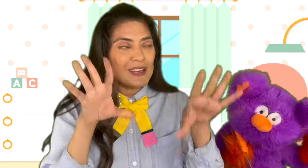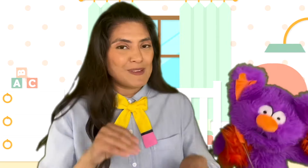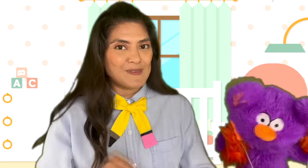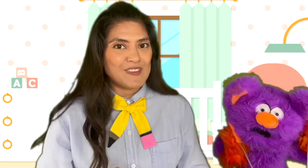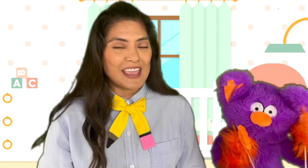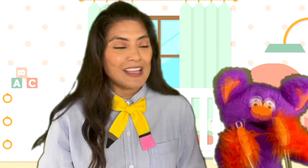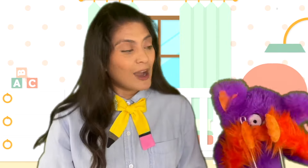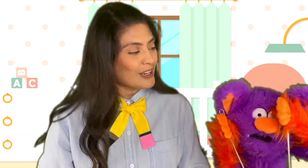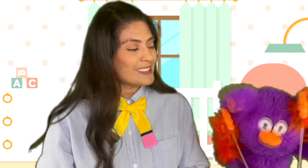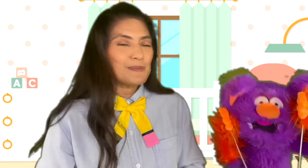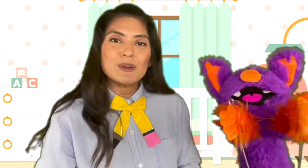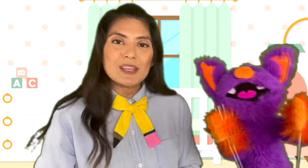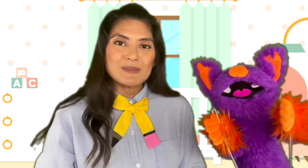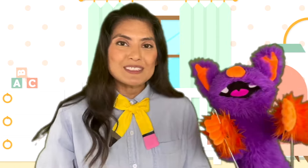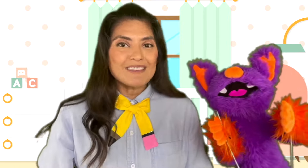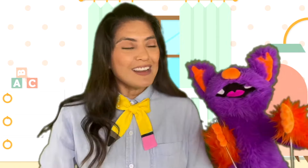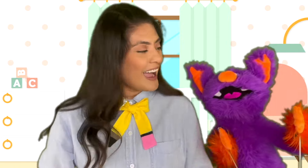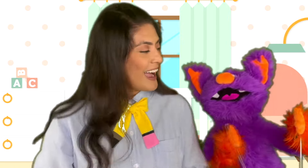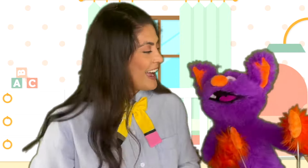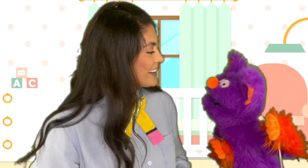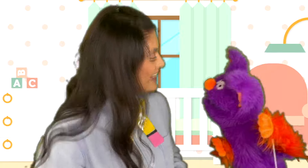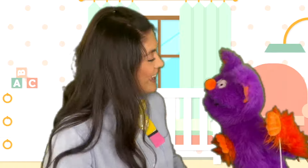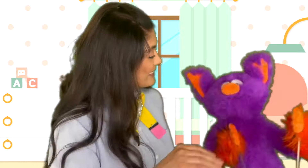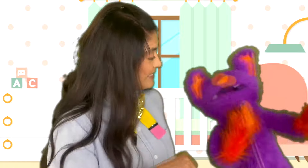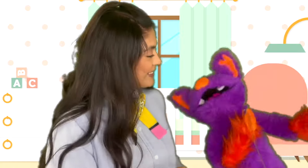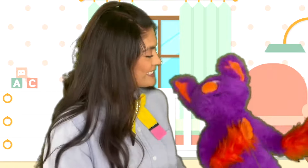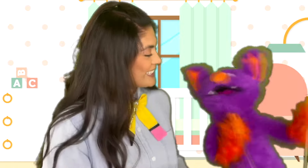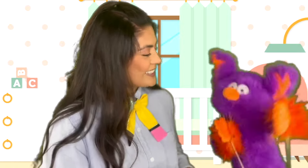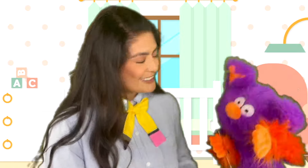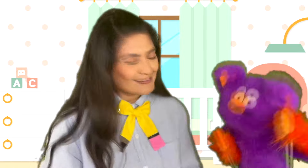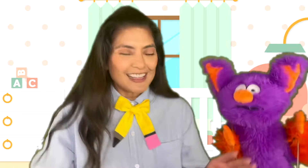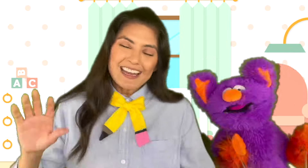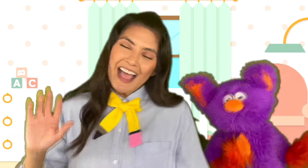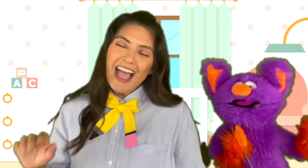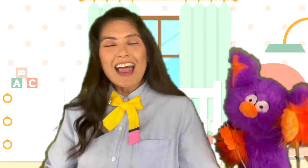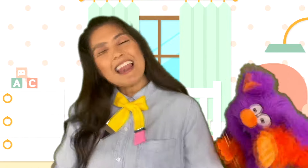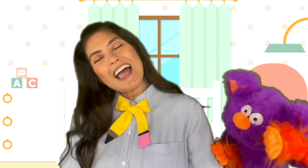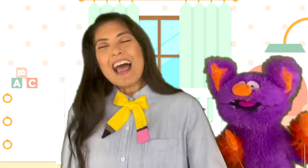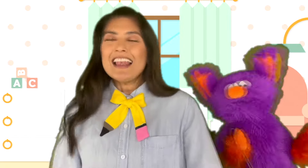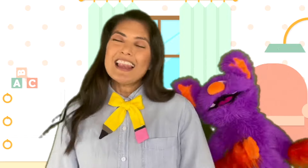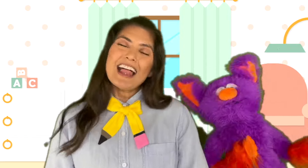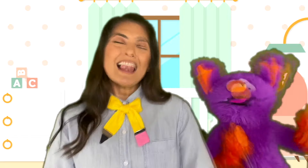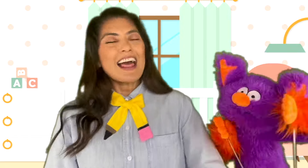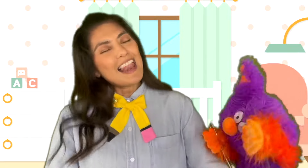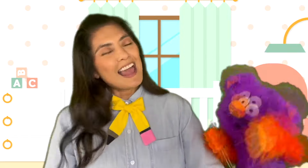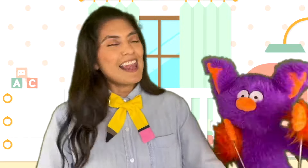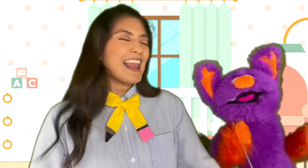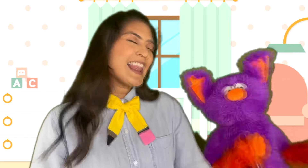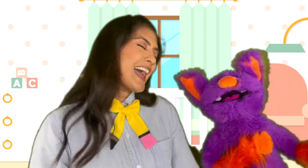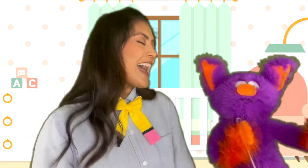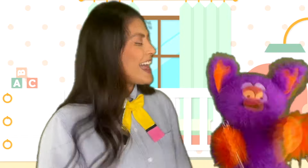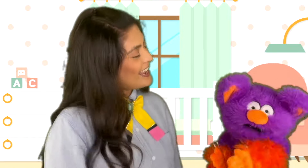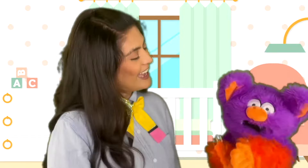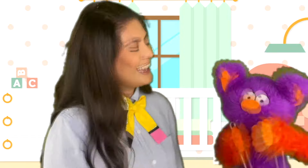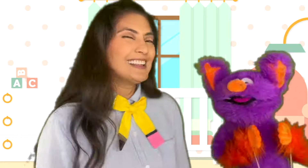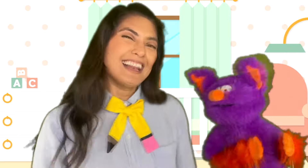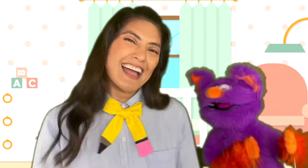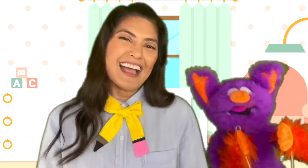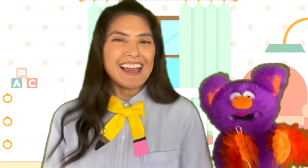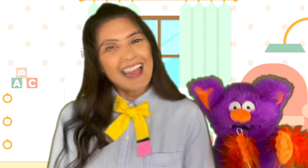bebé. Ahora sí podemos hablar. Sí puedes cantar. La la la la la la la la la